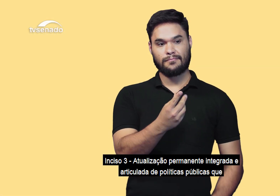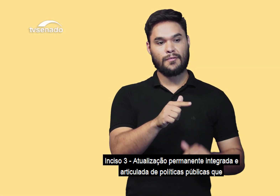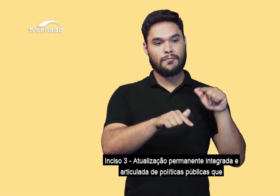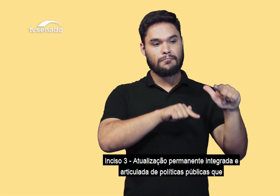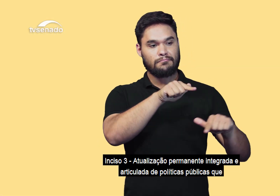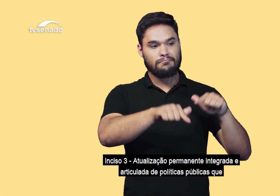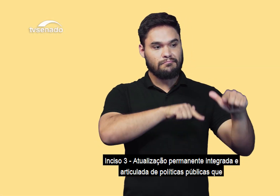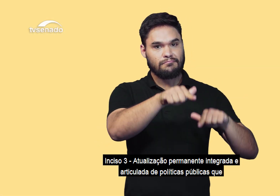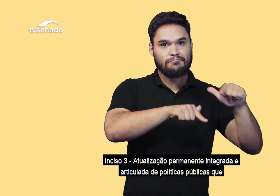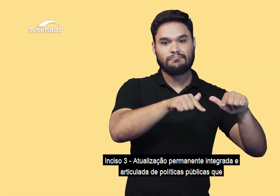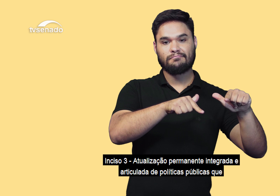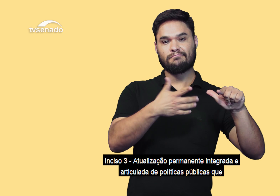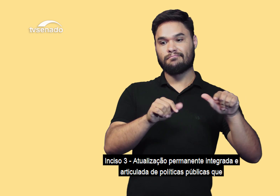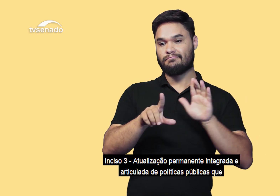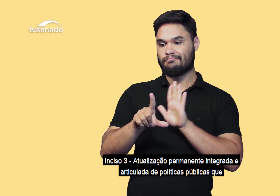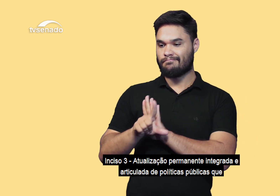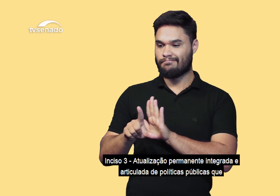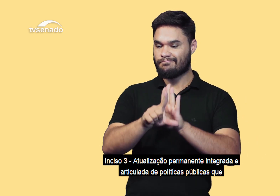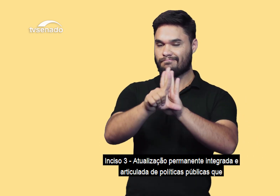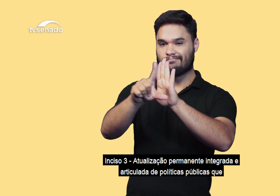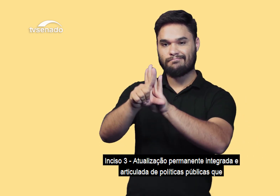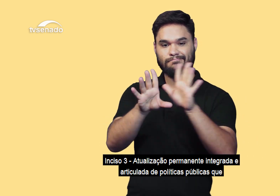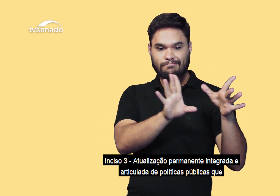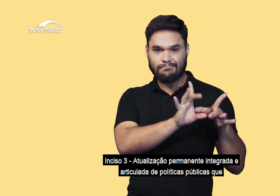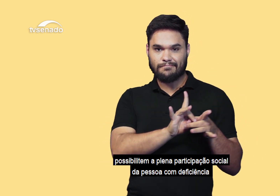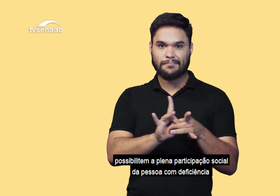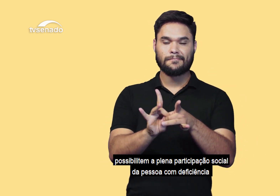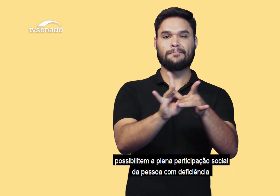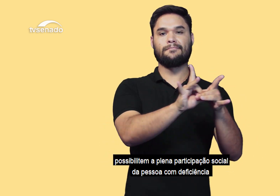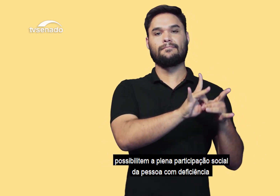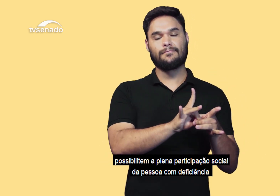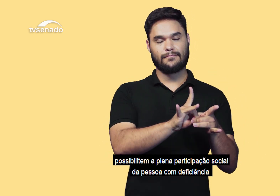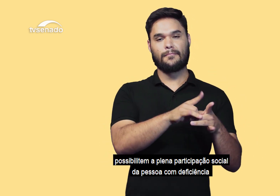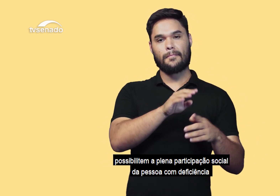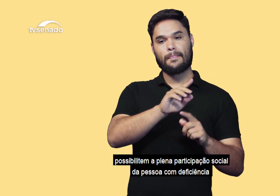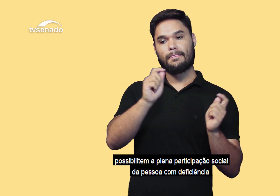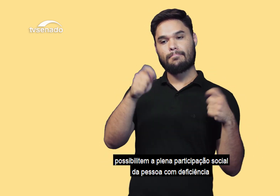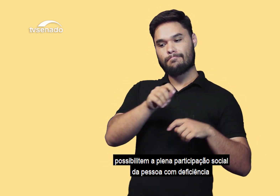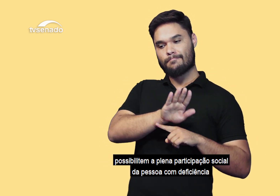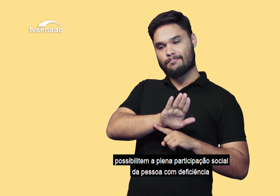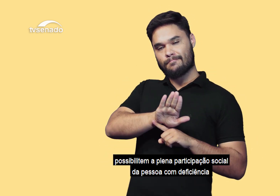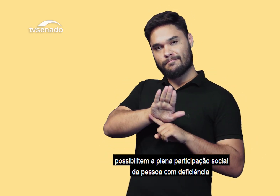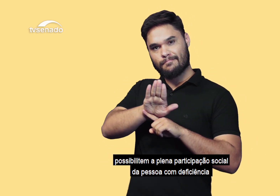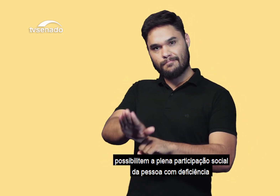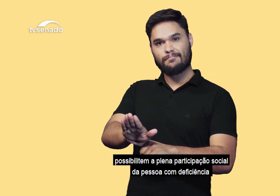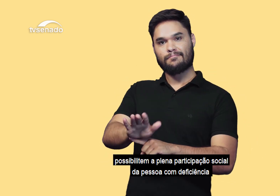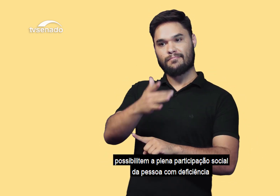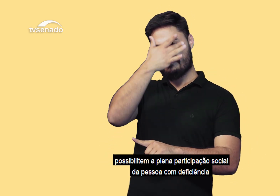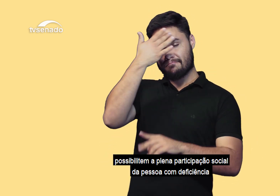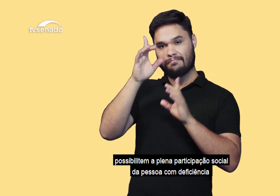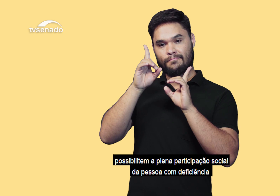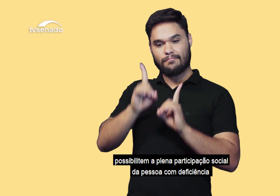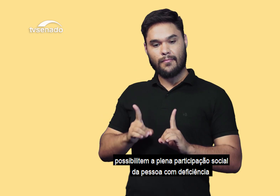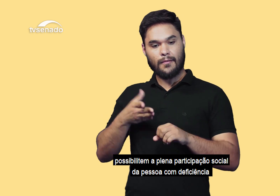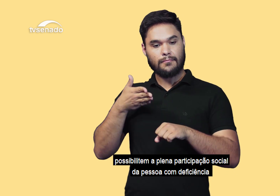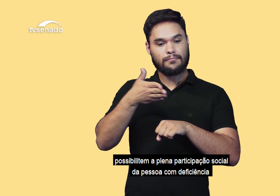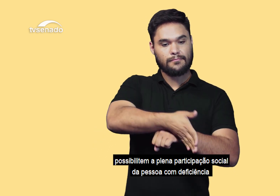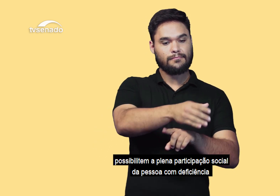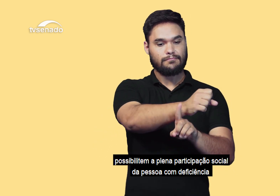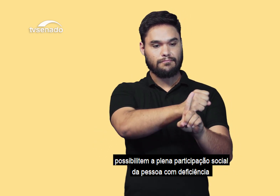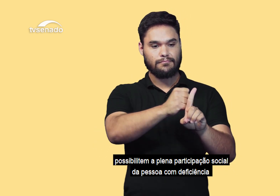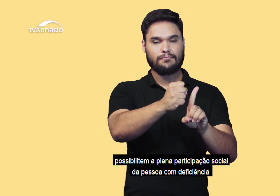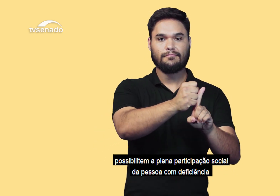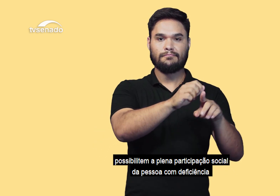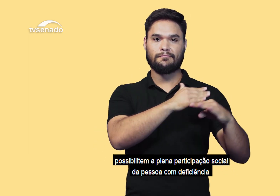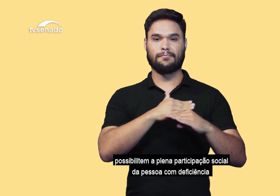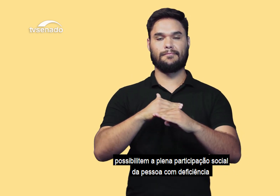Atuação permanente, integrada e articulada de políticas públicas que possibilitem a plena participação social da